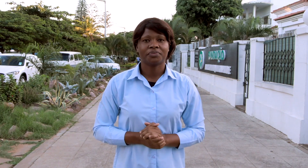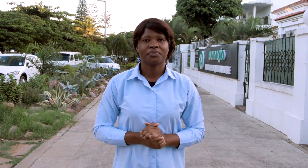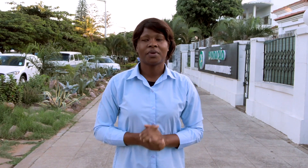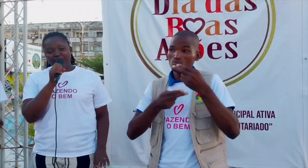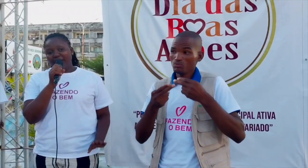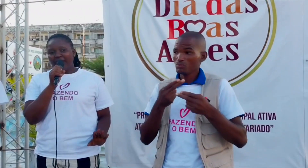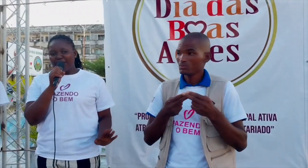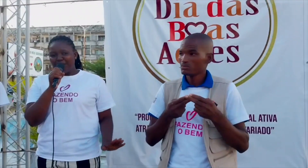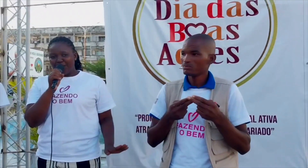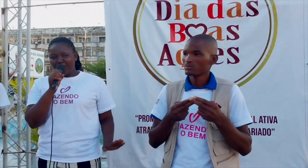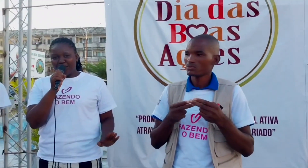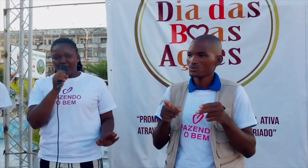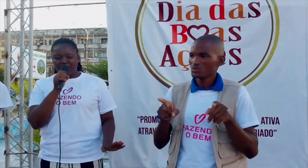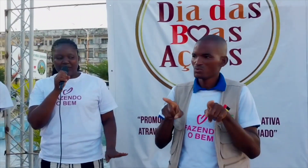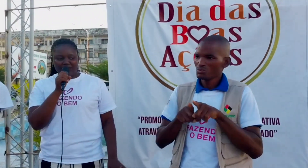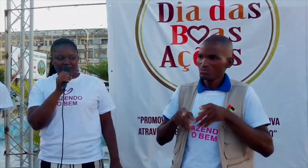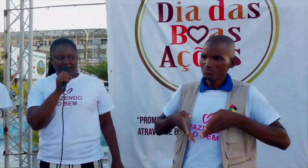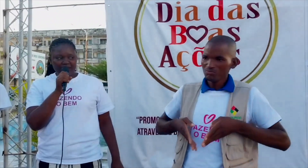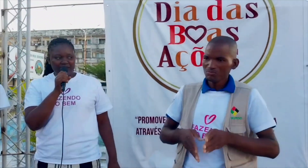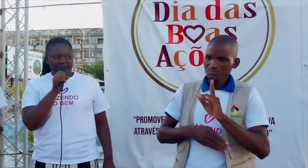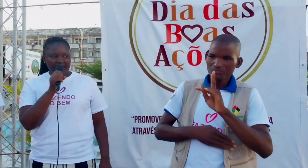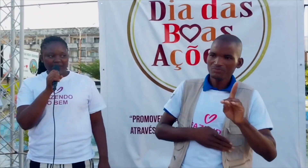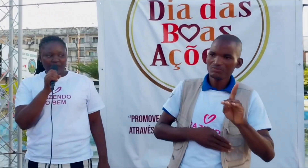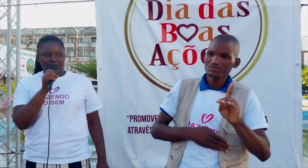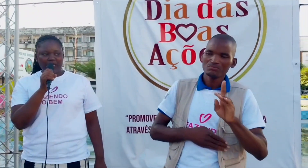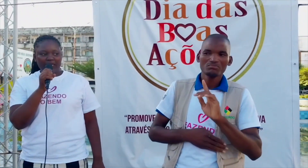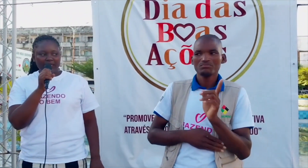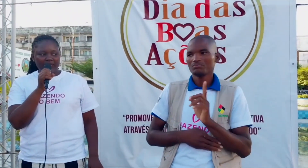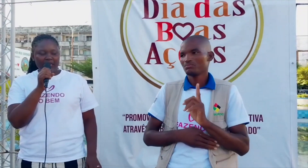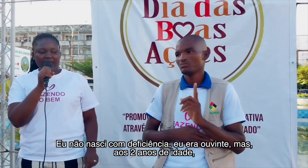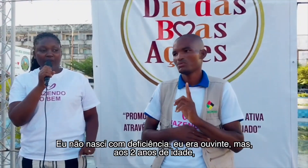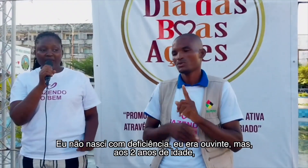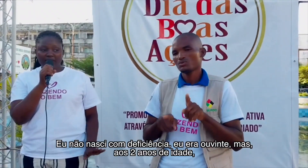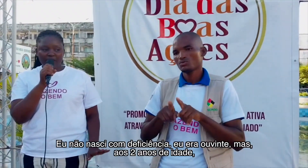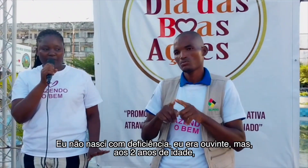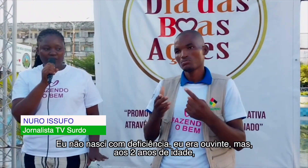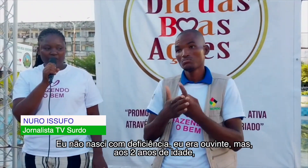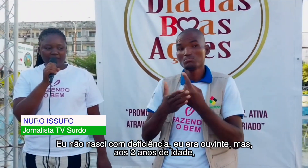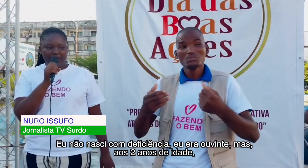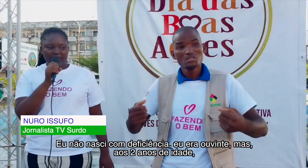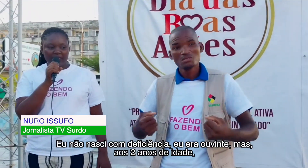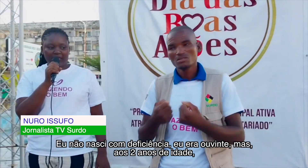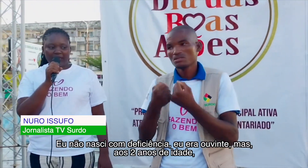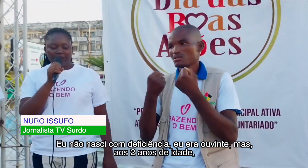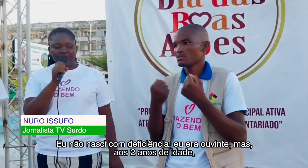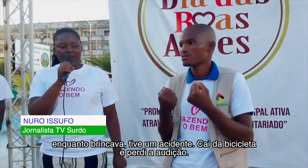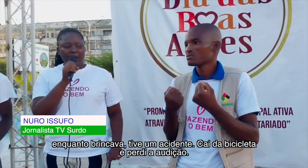Ele quer explicar um pouco da história de sucesso dele. Eu não nasci com deficiência. Eu era